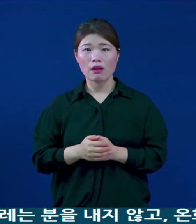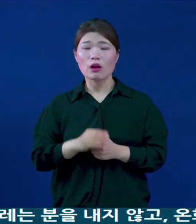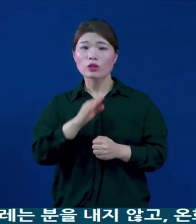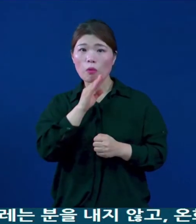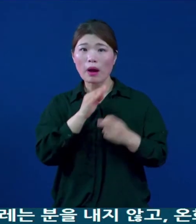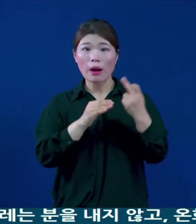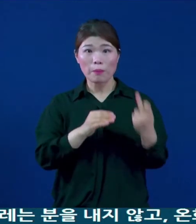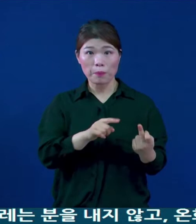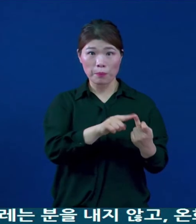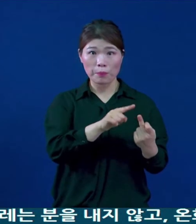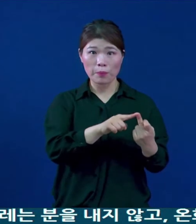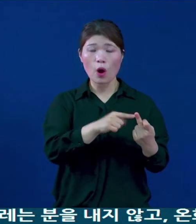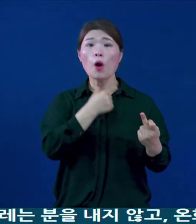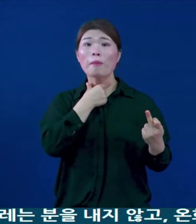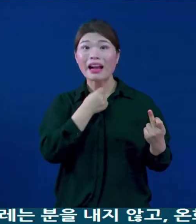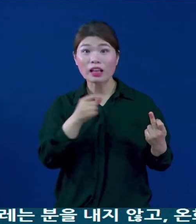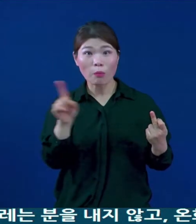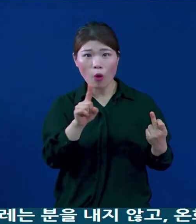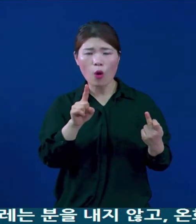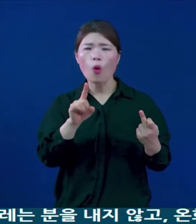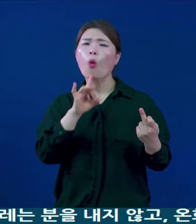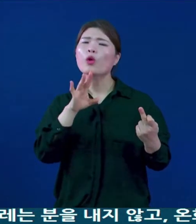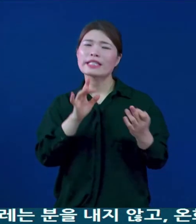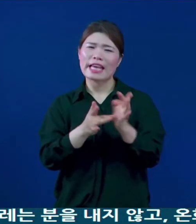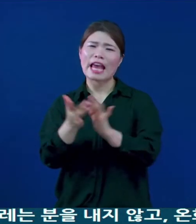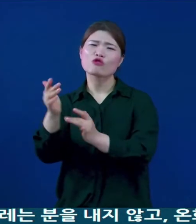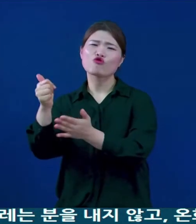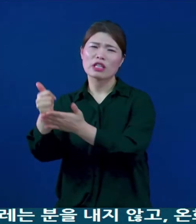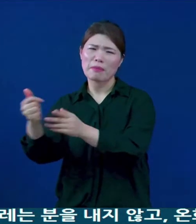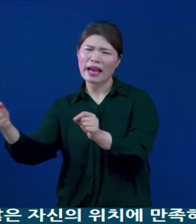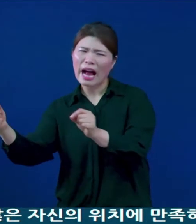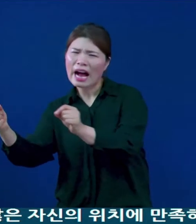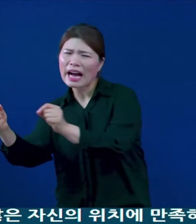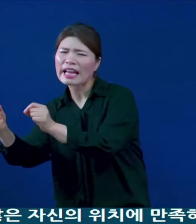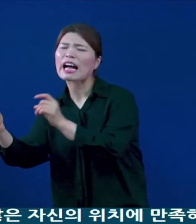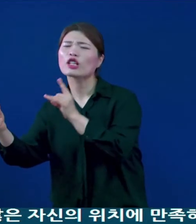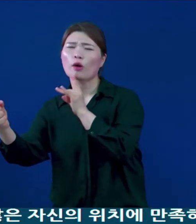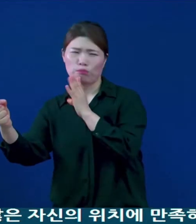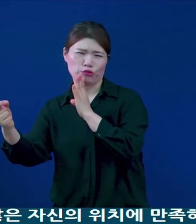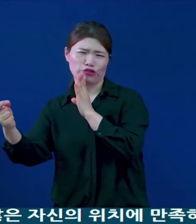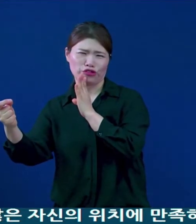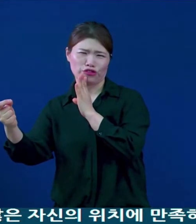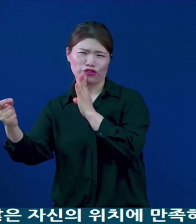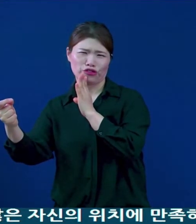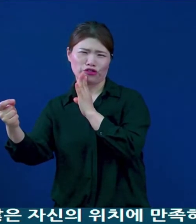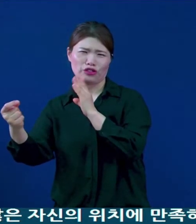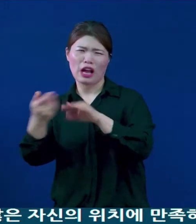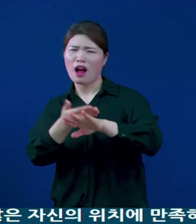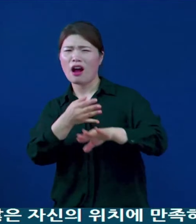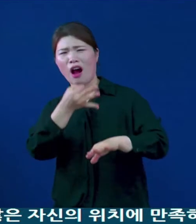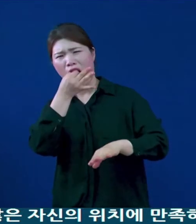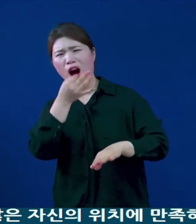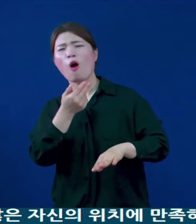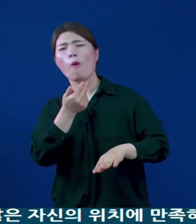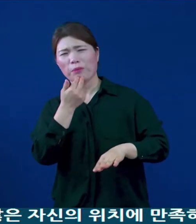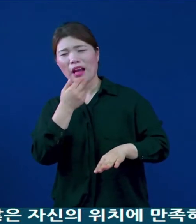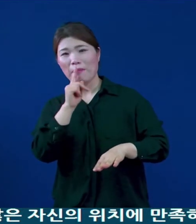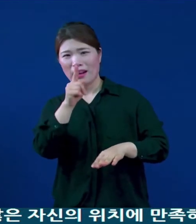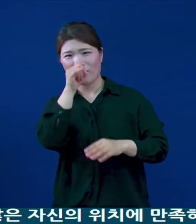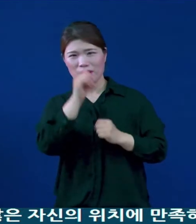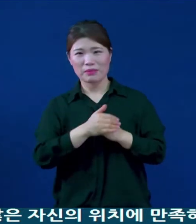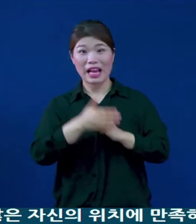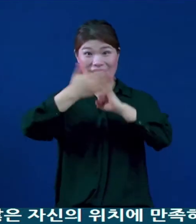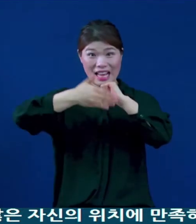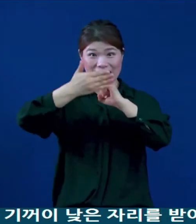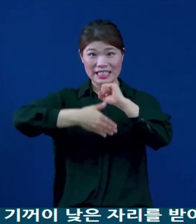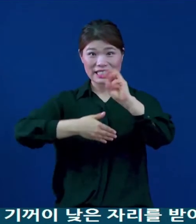것은 오직 예수님께 가까이 가는 것뿐이었다. 이렇게 기록을 합니다. 사진 한